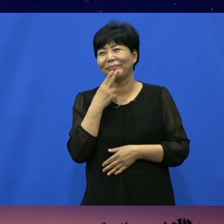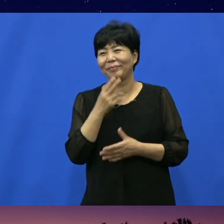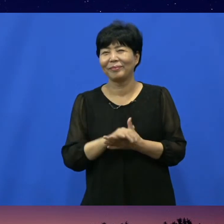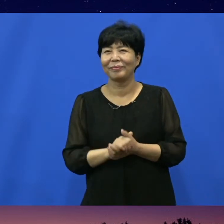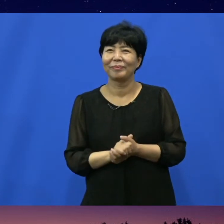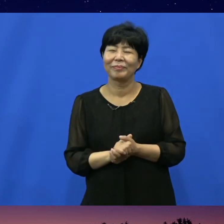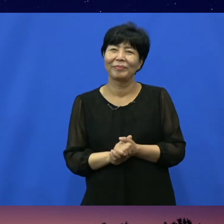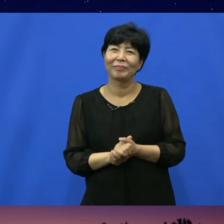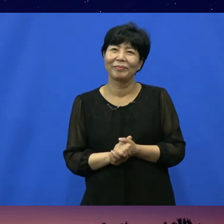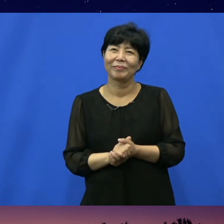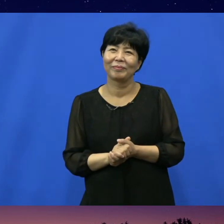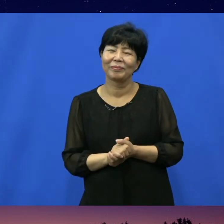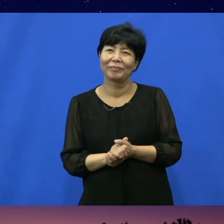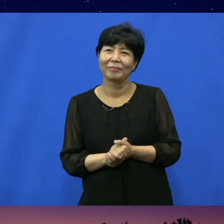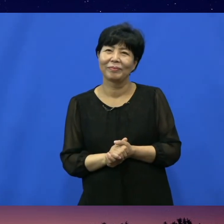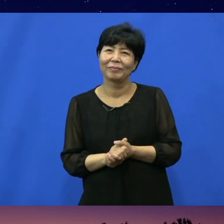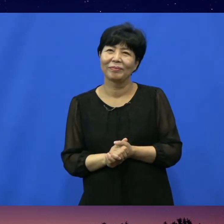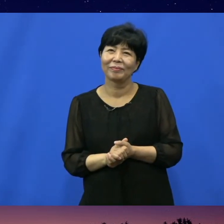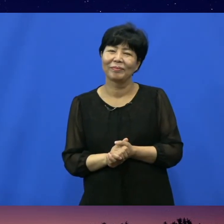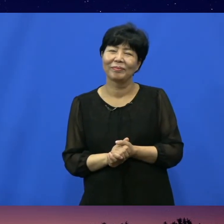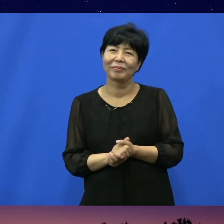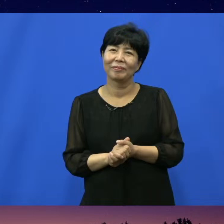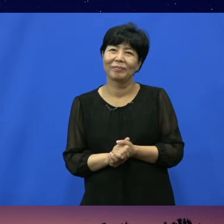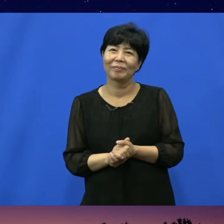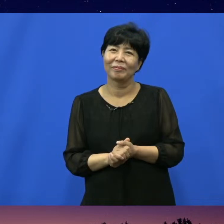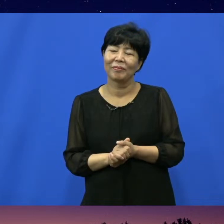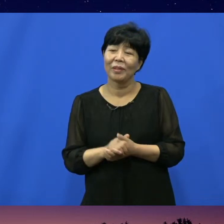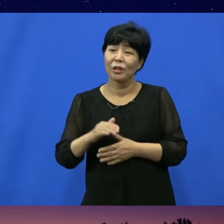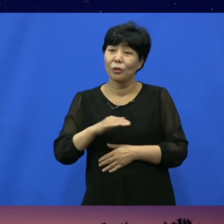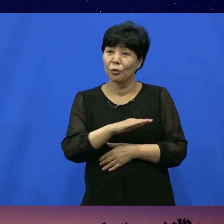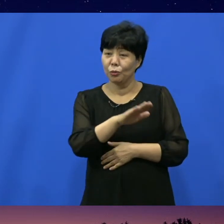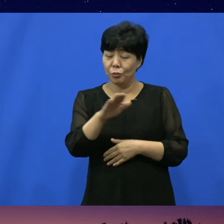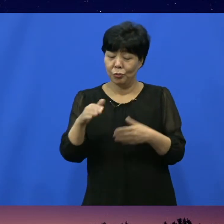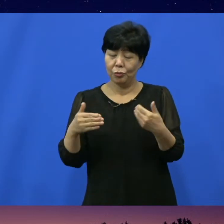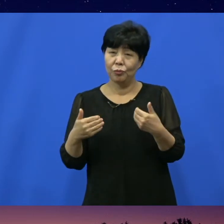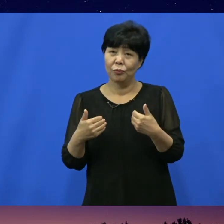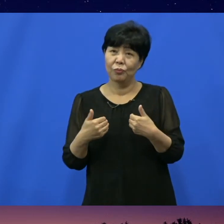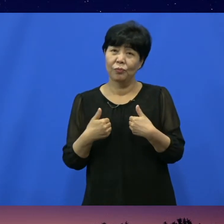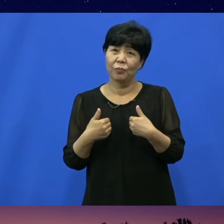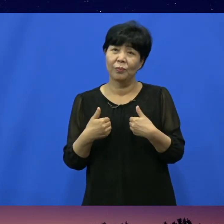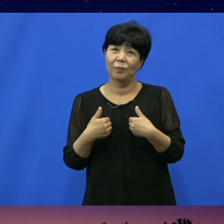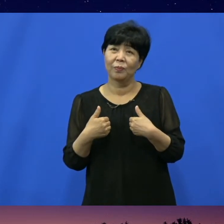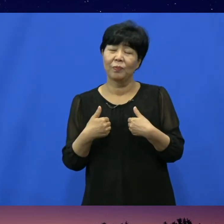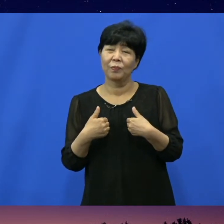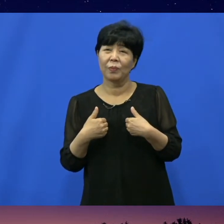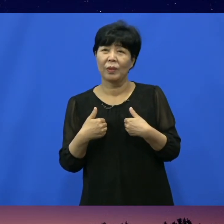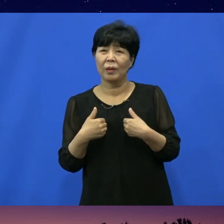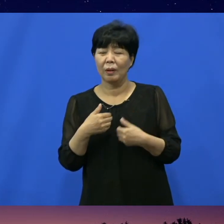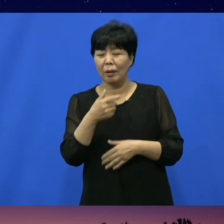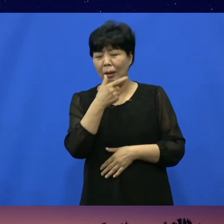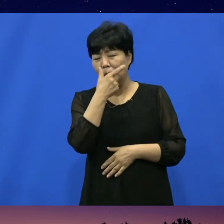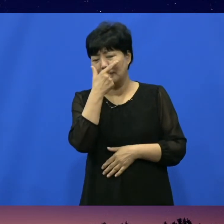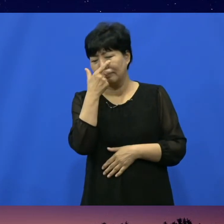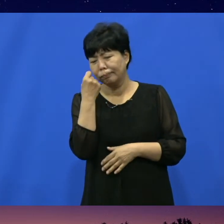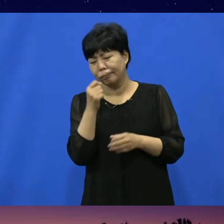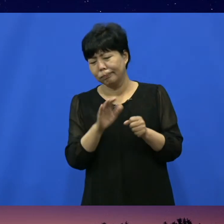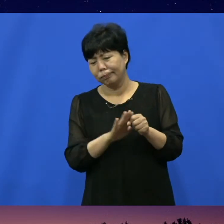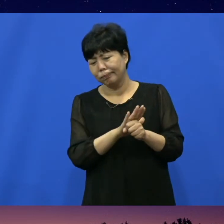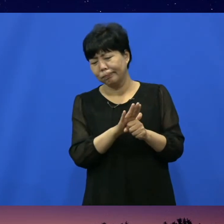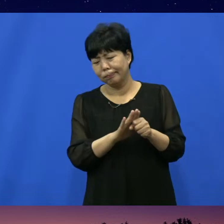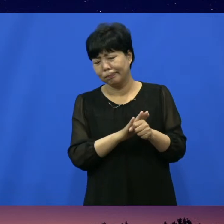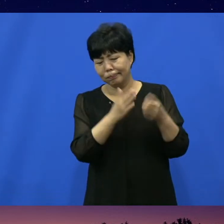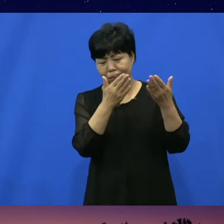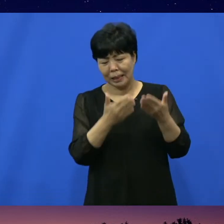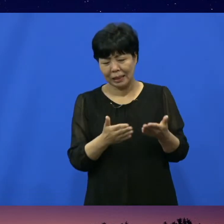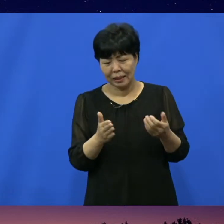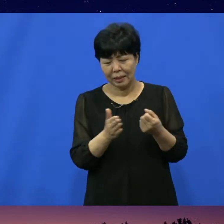유익하지 않아요. 그러니까 우리에게 뭐예요? 결핍된 사랑을 받으니까 우리 안에 갈증이 계속